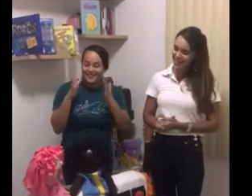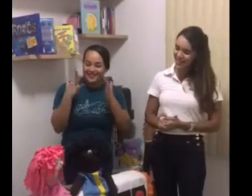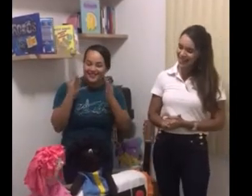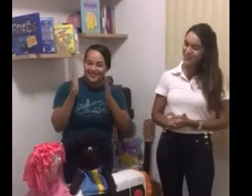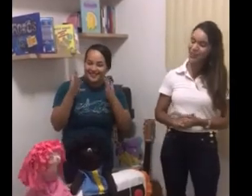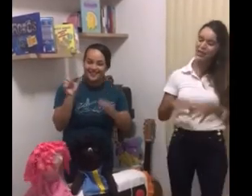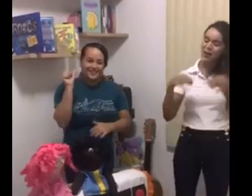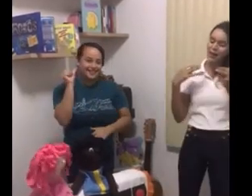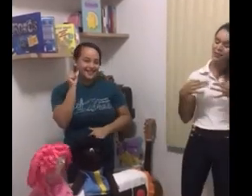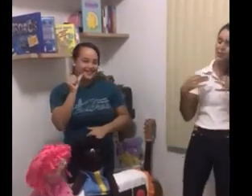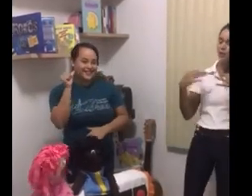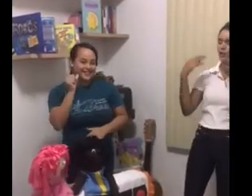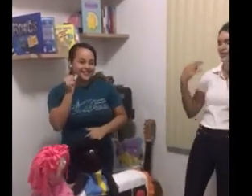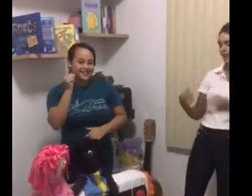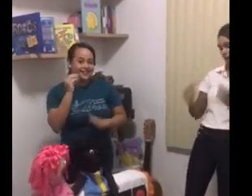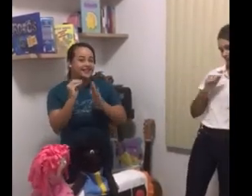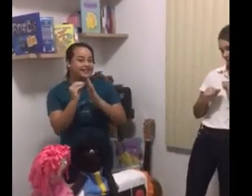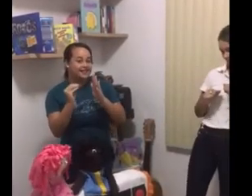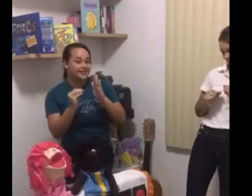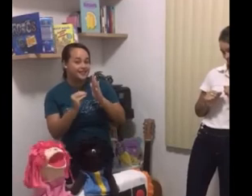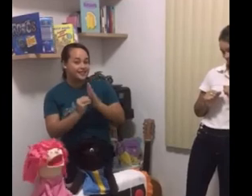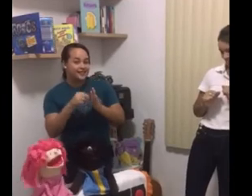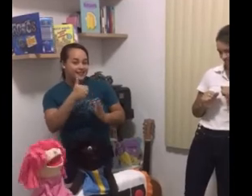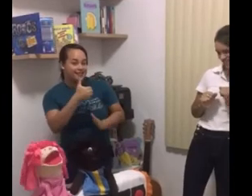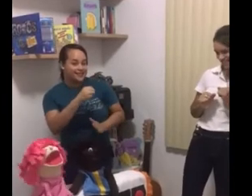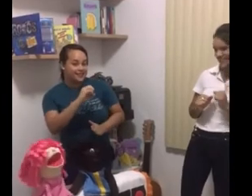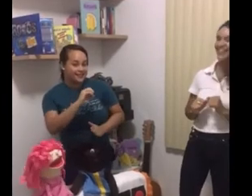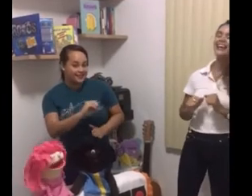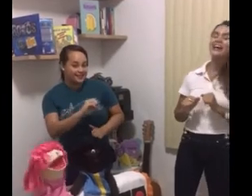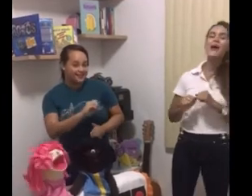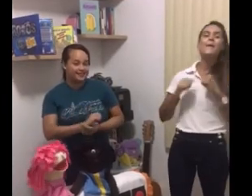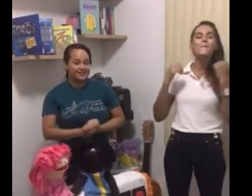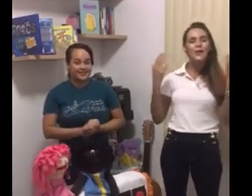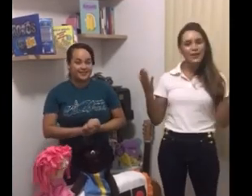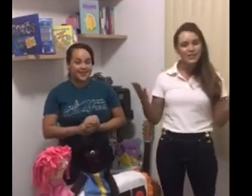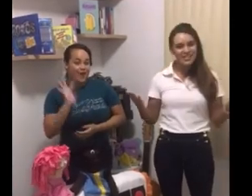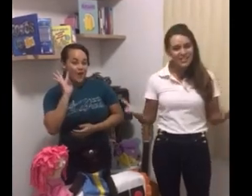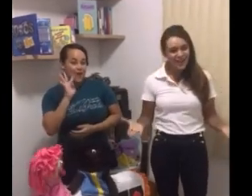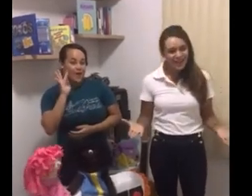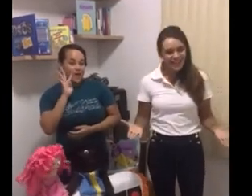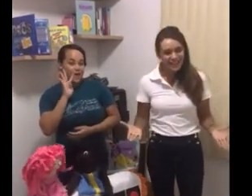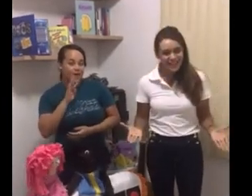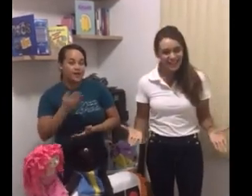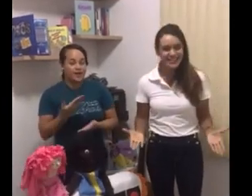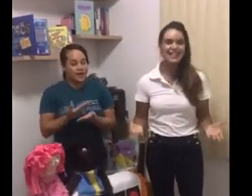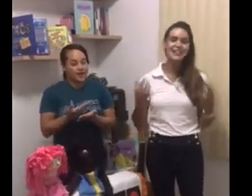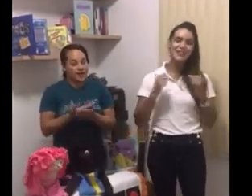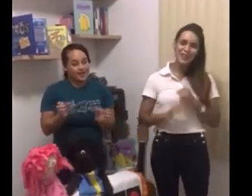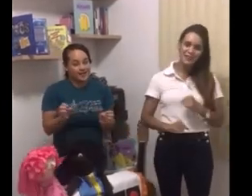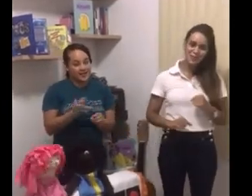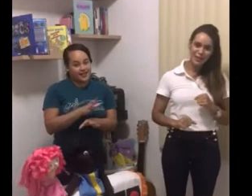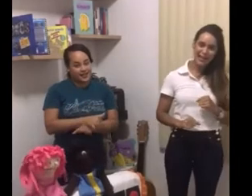Parabéns, Catarina! Você merece uma nota 10! Oba! Por hoje é só,